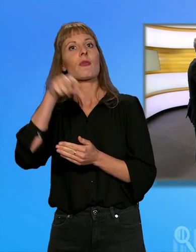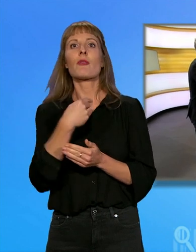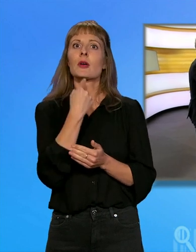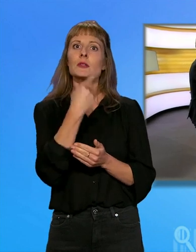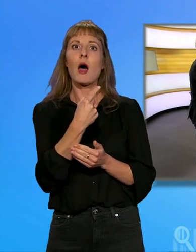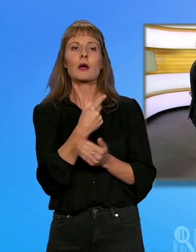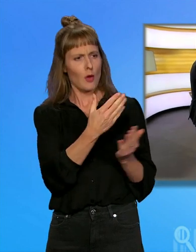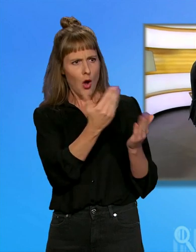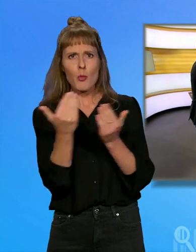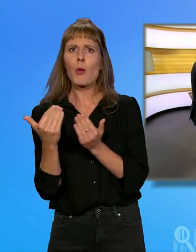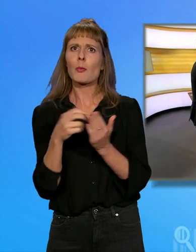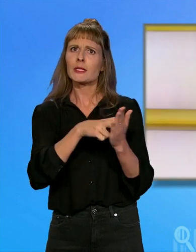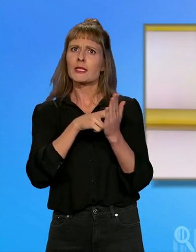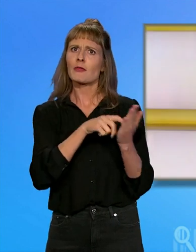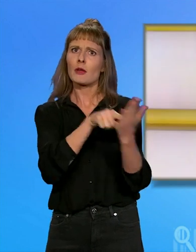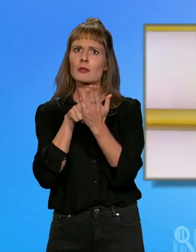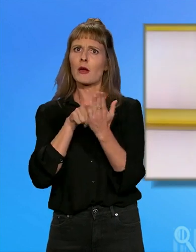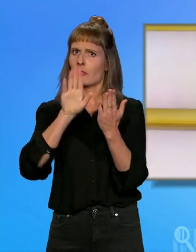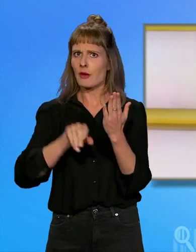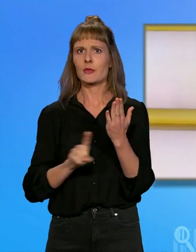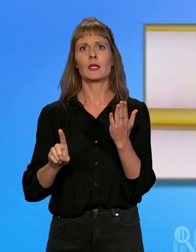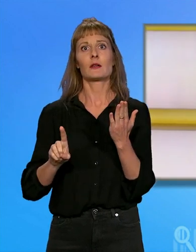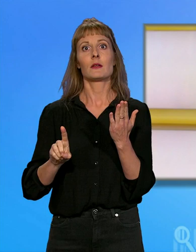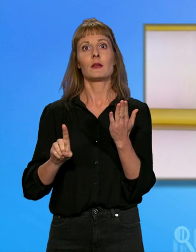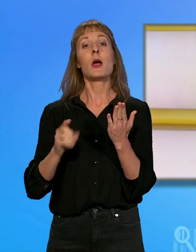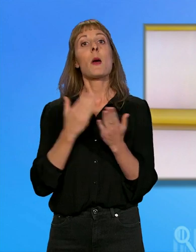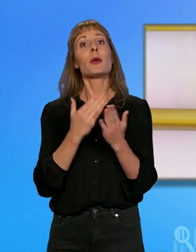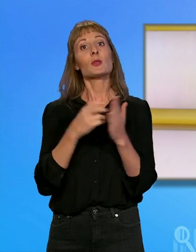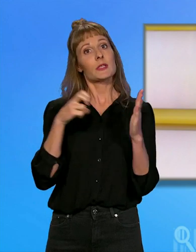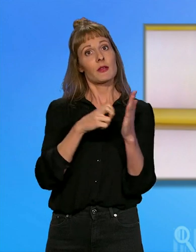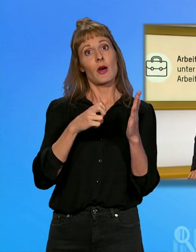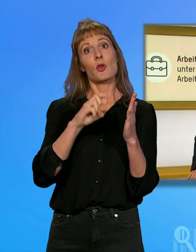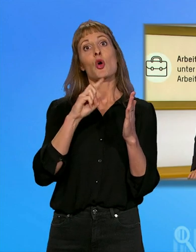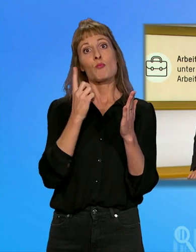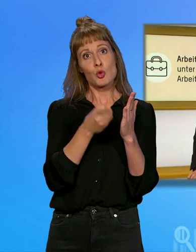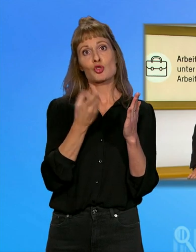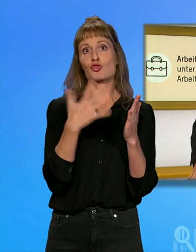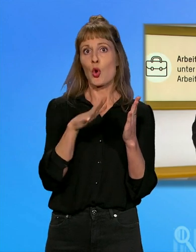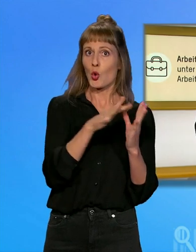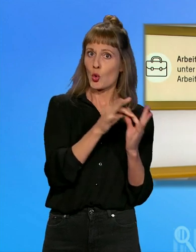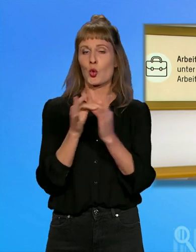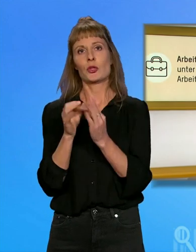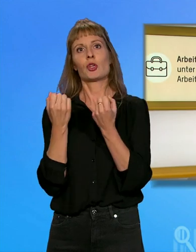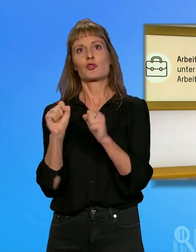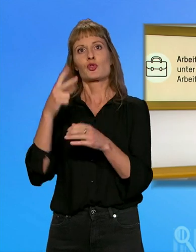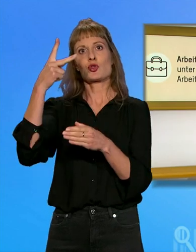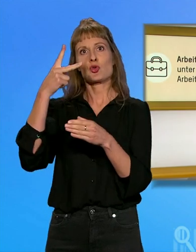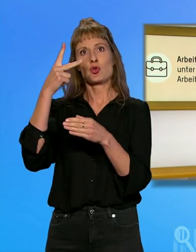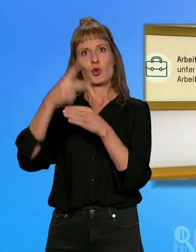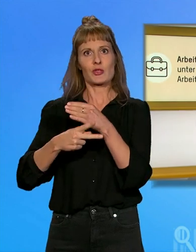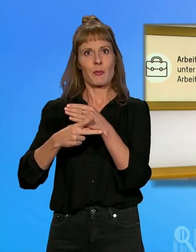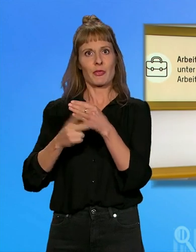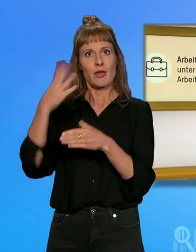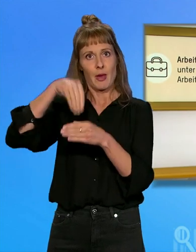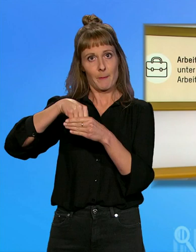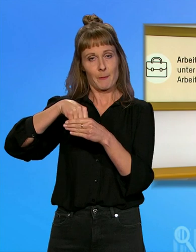die Zertifikate, dass man das anschauen darf, das muss eingebettet sein in ein Schutzkonzept. Wenn jetzt der Arbeitgeber das prüft und das anschaut, und wenn es